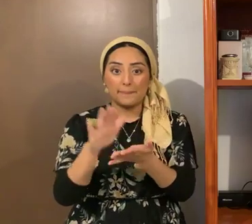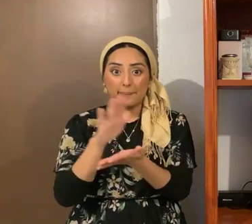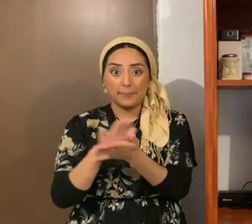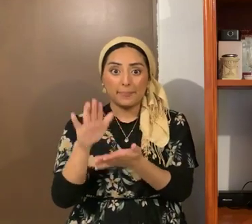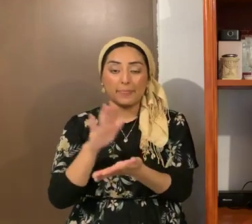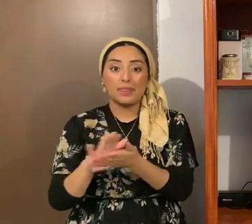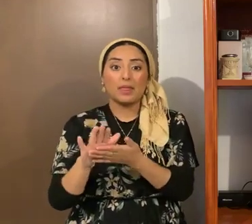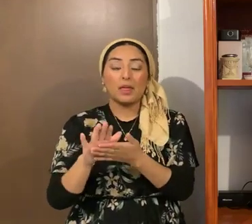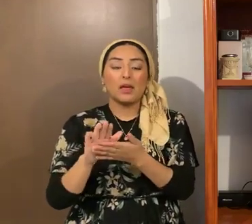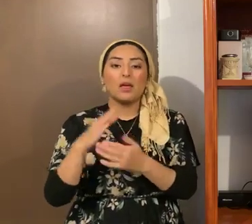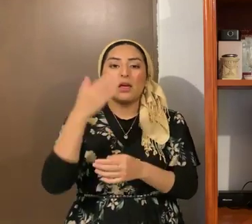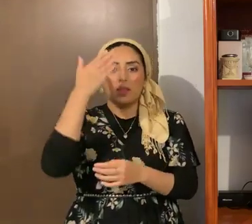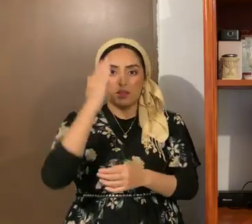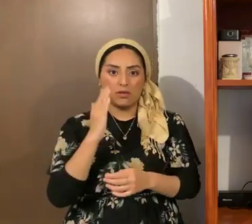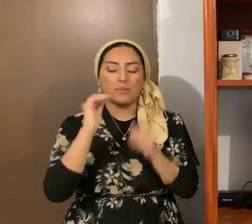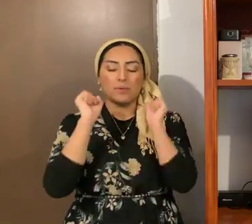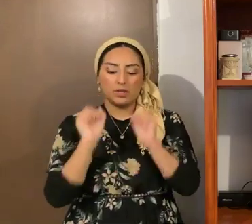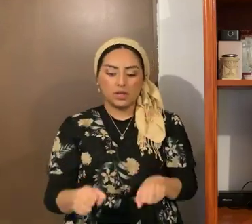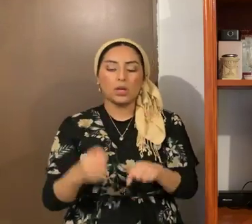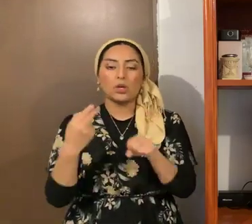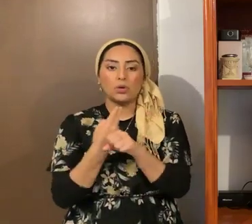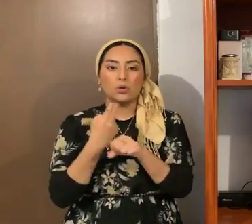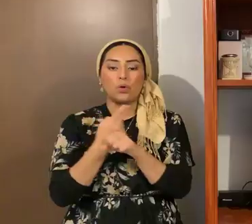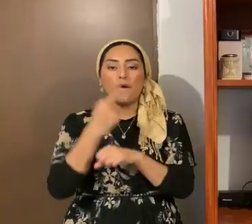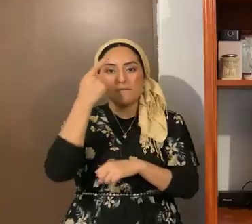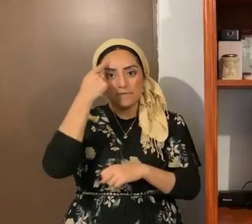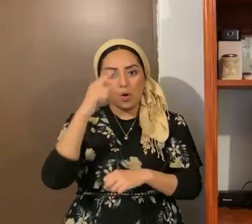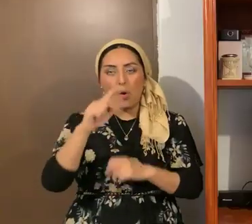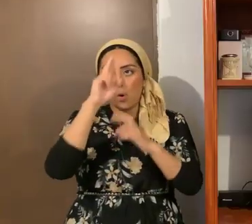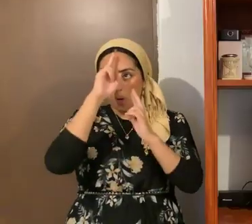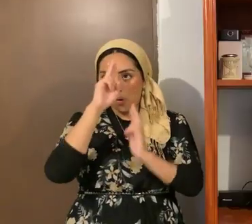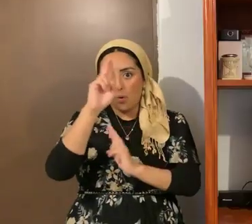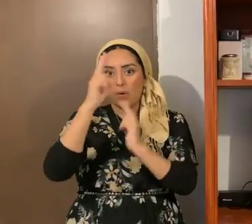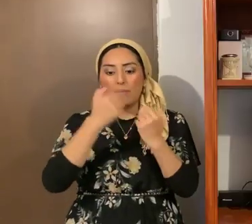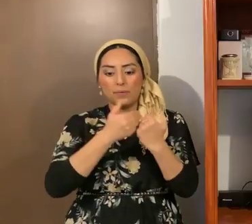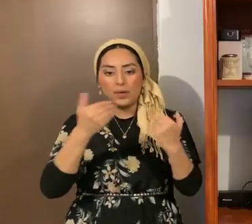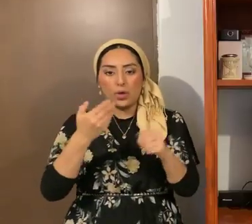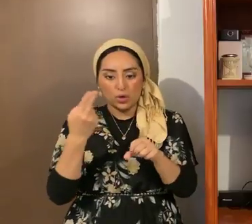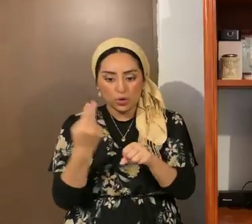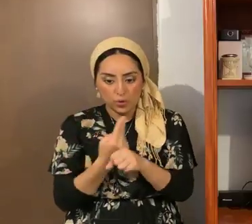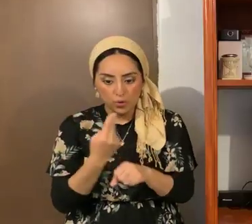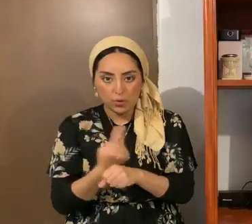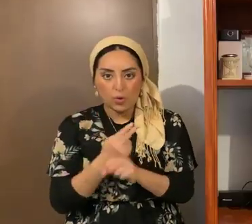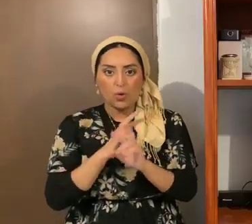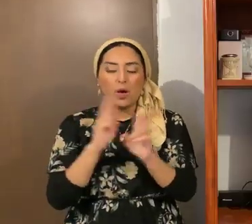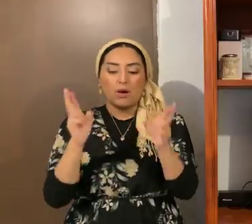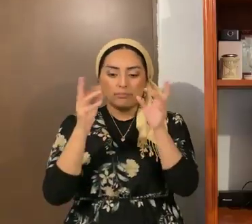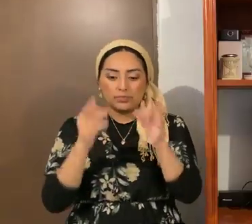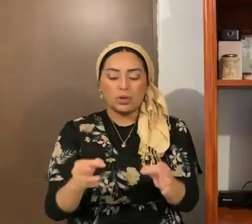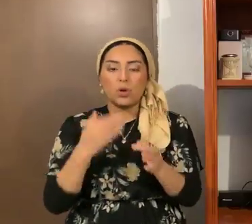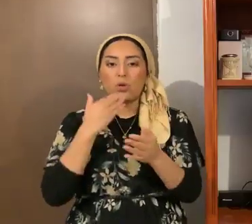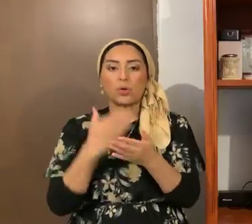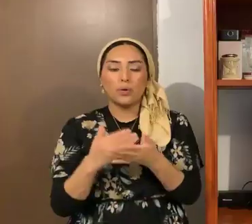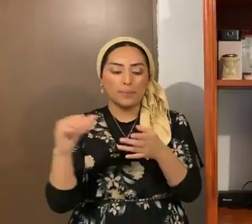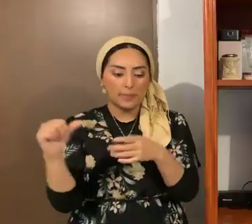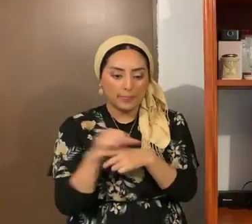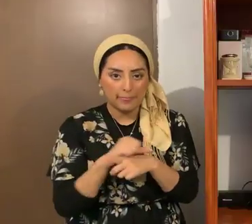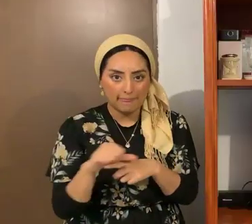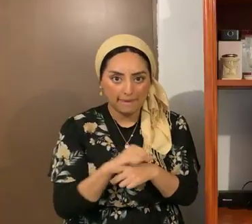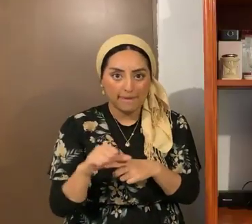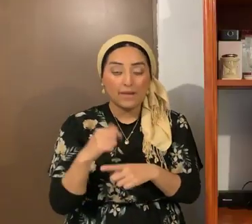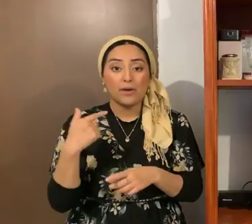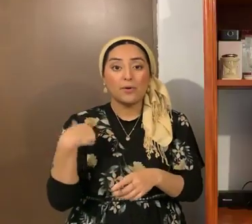cosas, será instrumento para honra, apartado, útil al Adón y dispuesto para toda buena obra. Y entonces